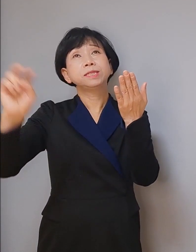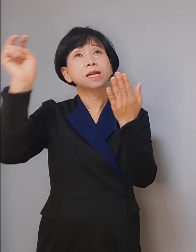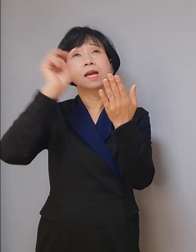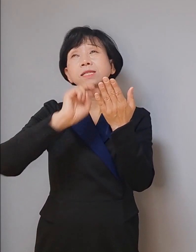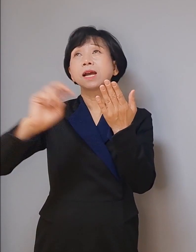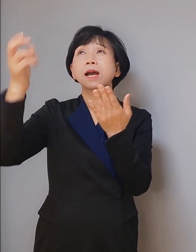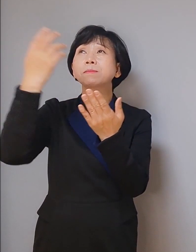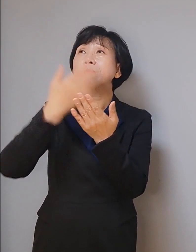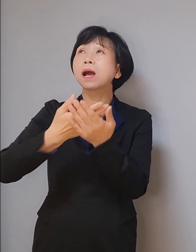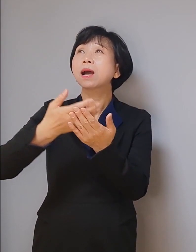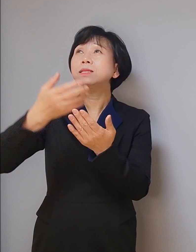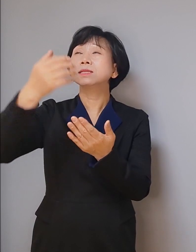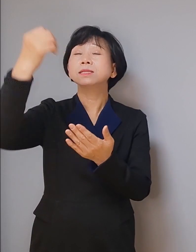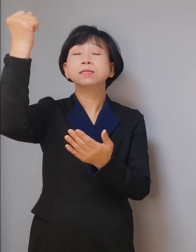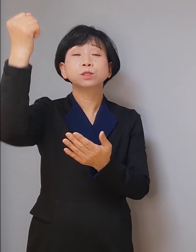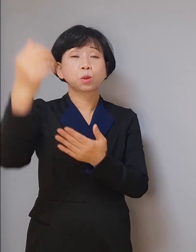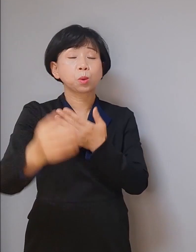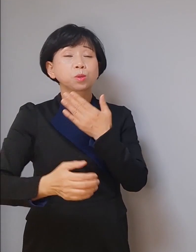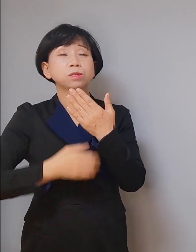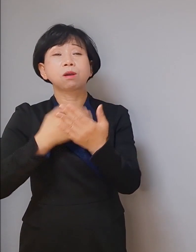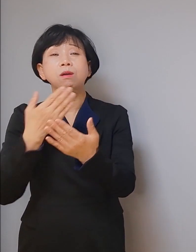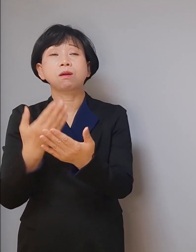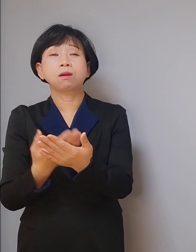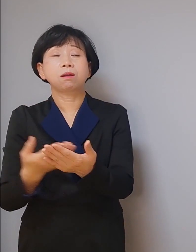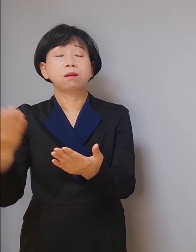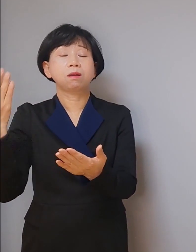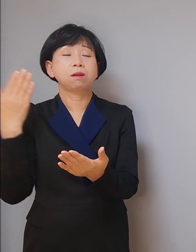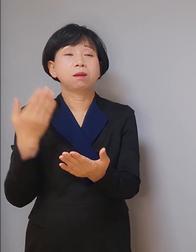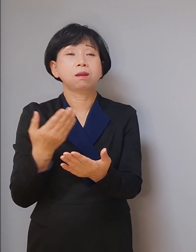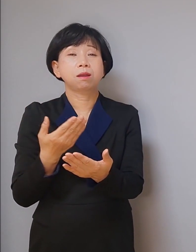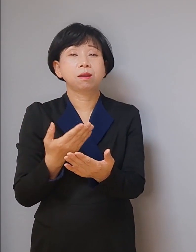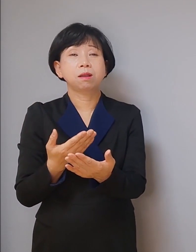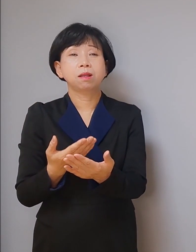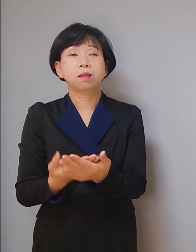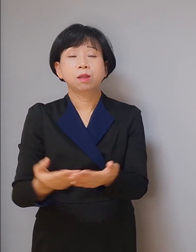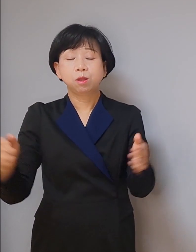홀로 찬양 받으소서